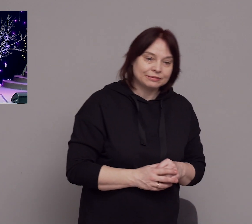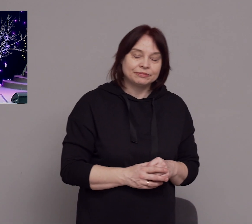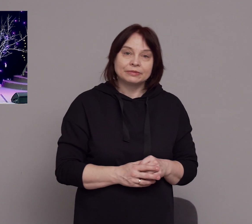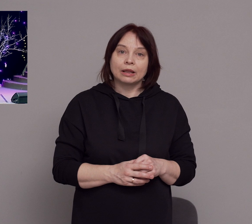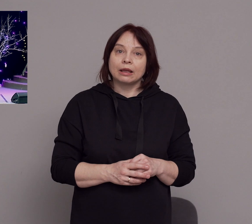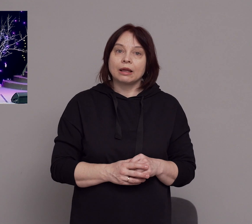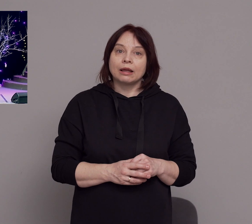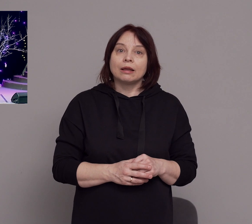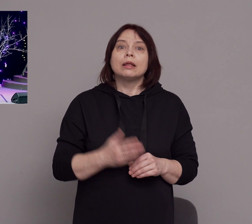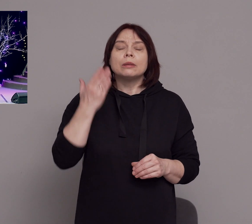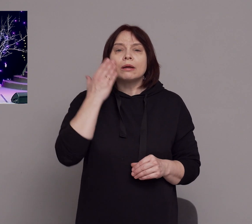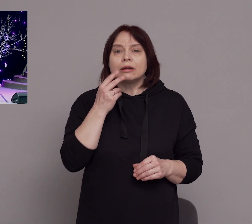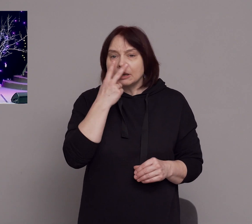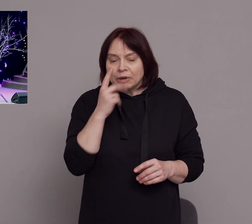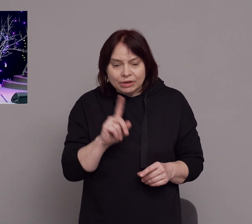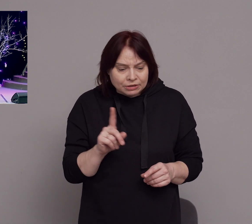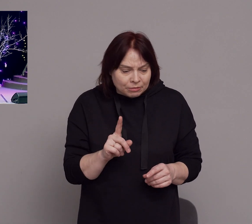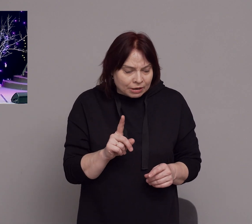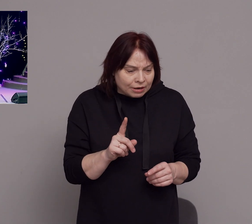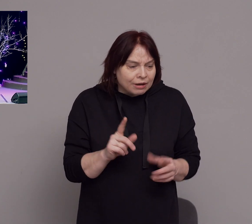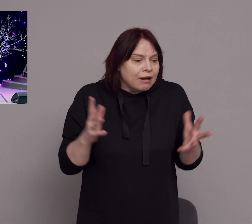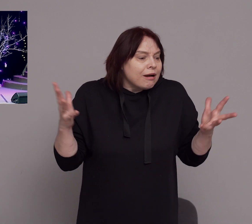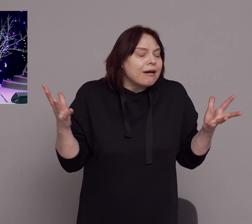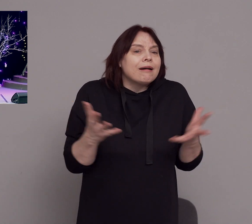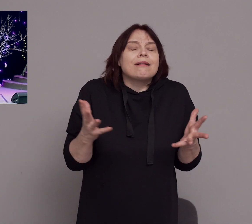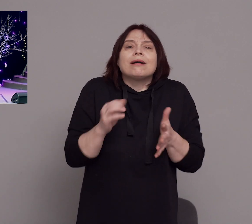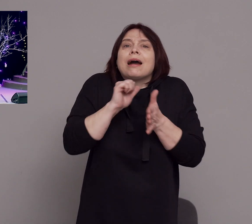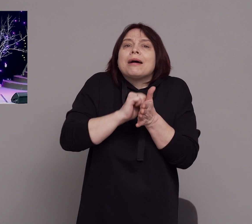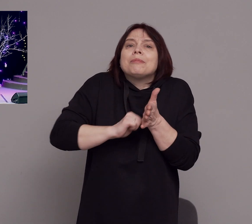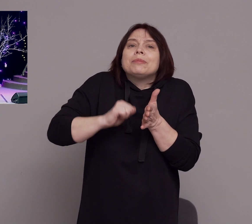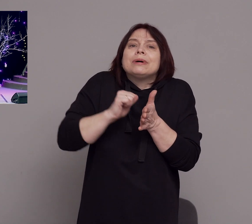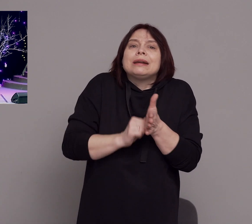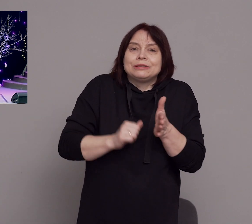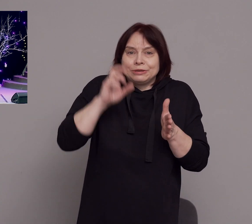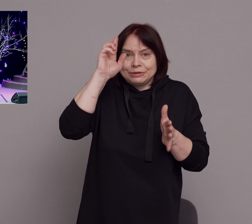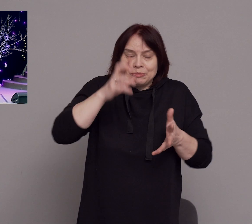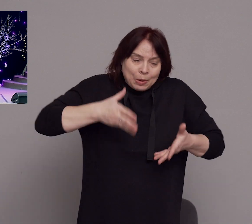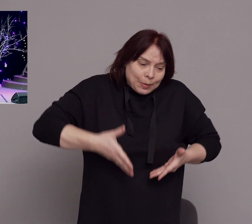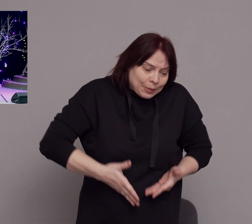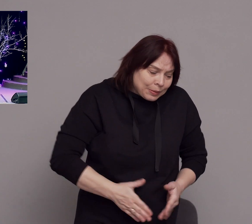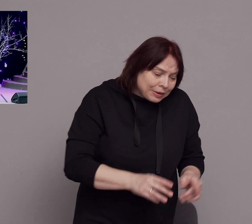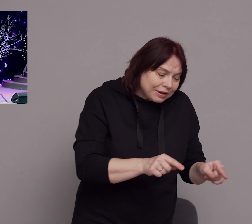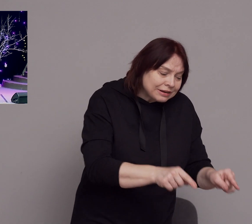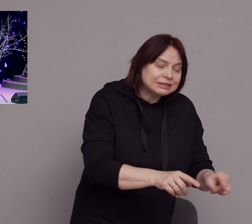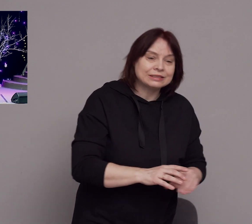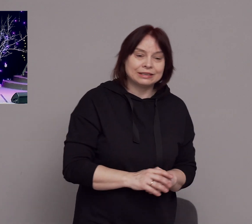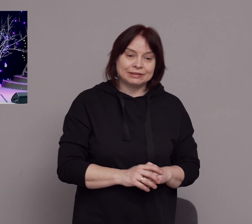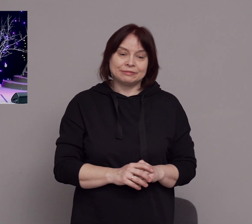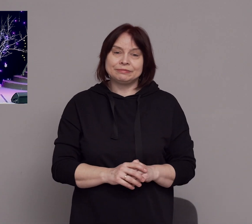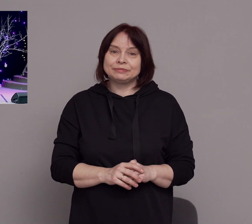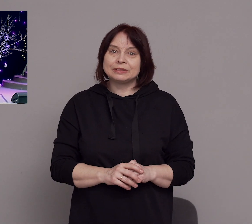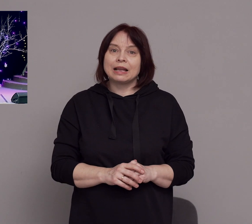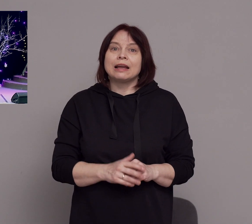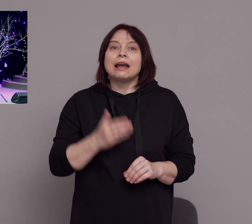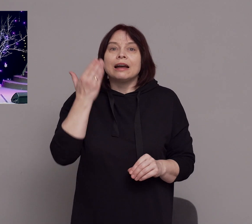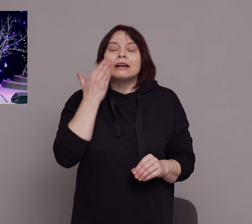мы видим то, что было за кадром, какая была мотивация у Бога, когда Он родился? Когда мы видим, когда Бог пускает